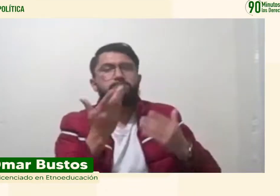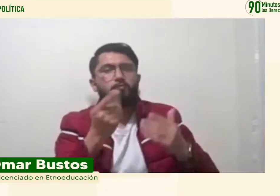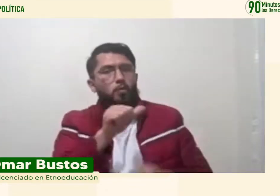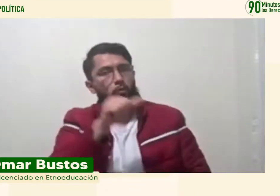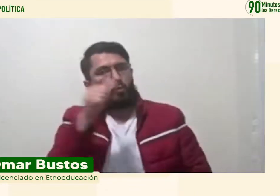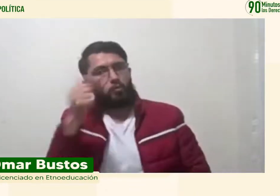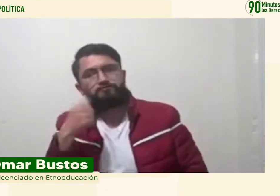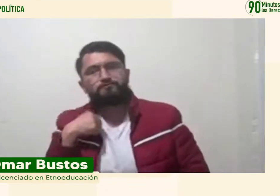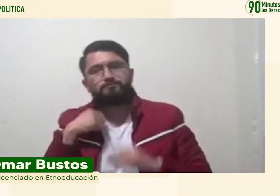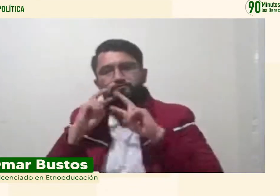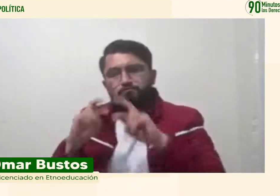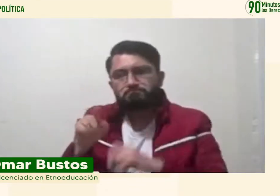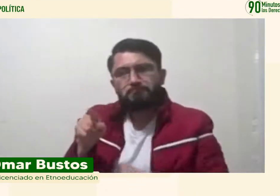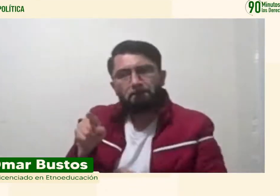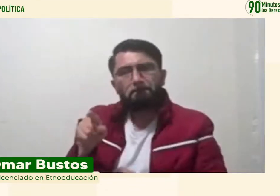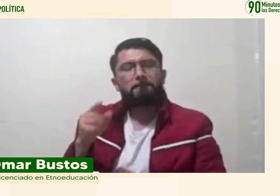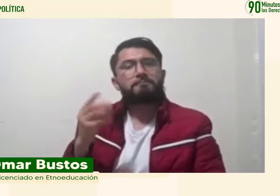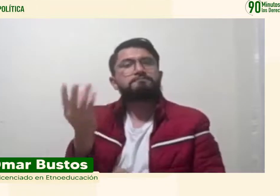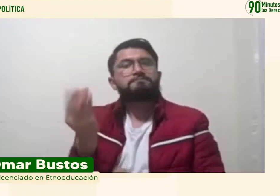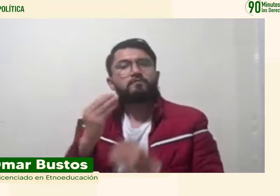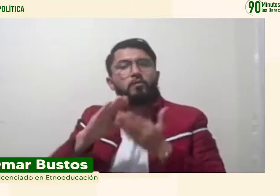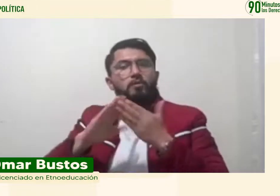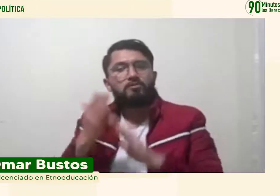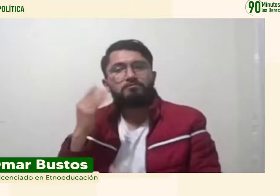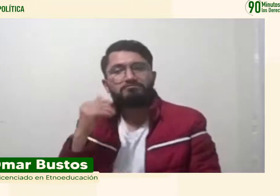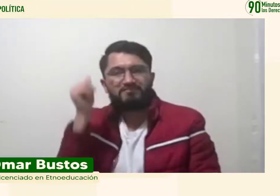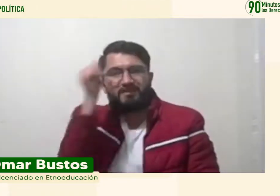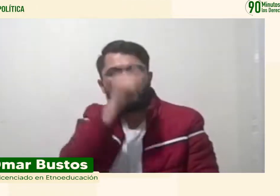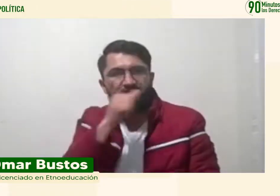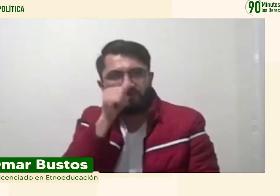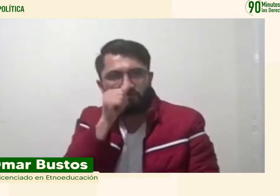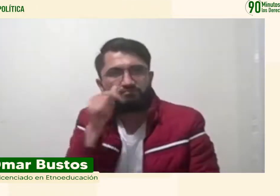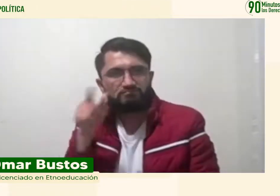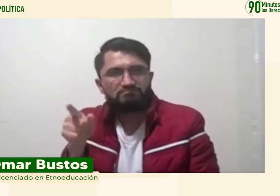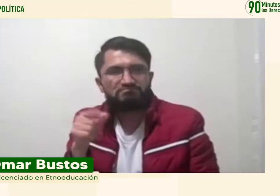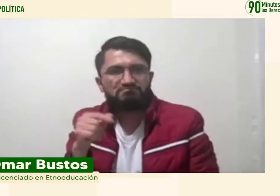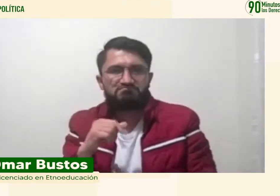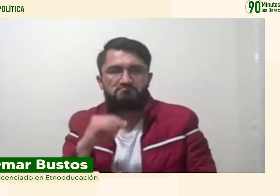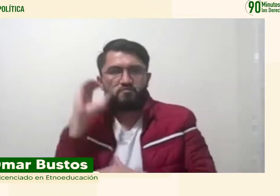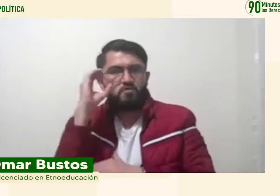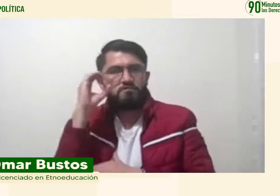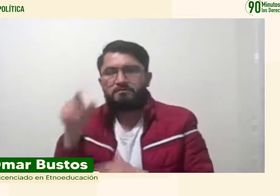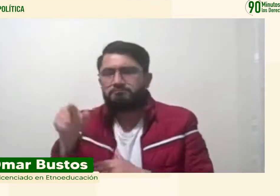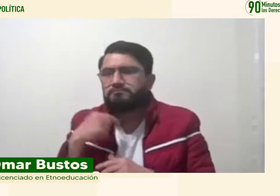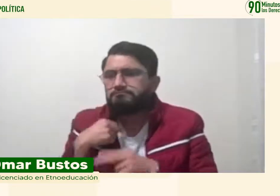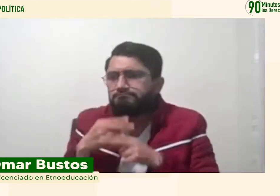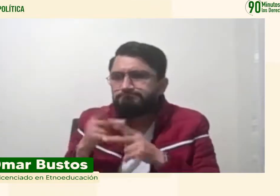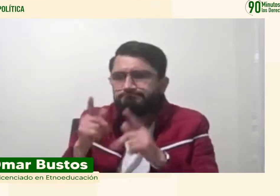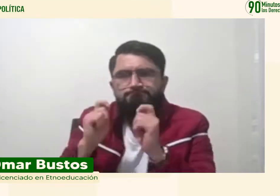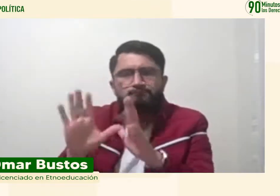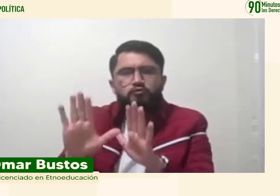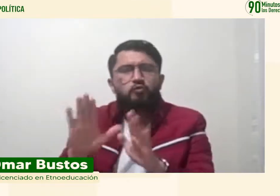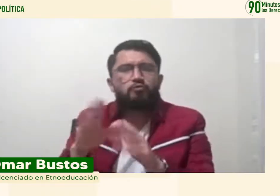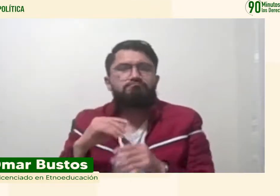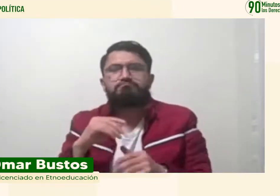es algo que se puede investigar también otro grupo de la de la comunidad afro y colombianos afrontan